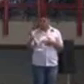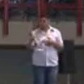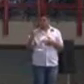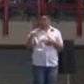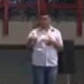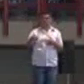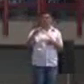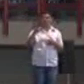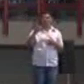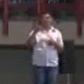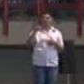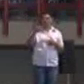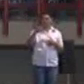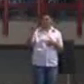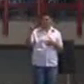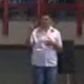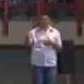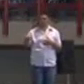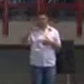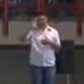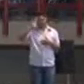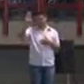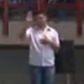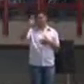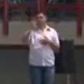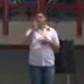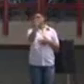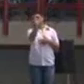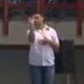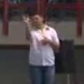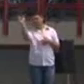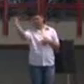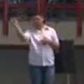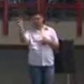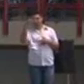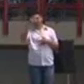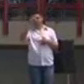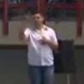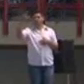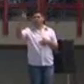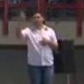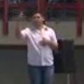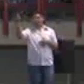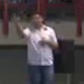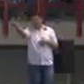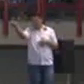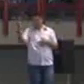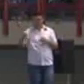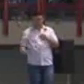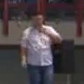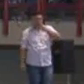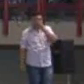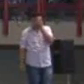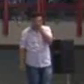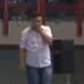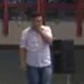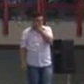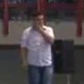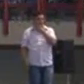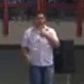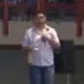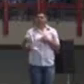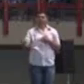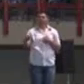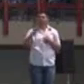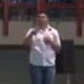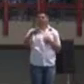razões fundamentais. São os principais ângulos do triângulo retângulo, o 30, 45 e 60. Tá? Essa tabela está na